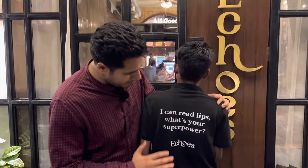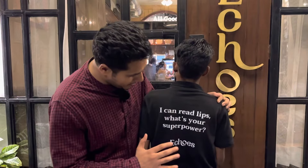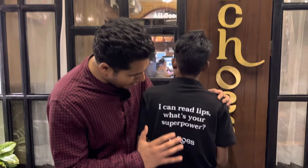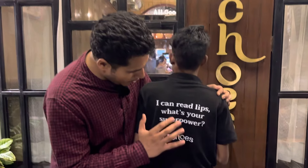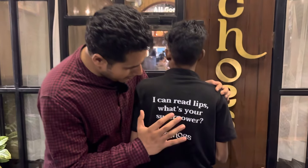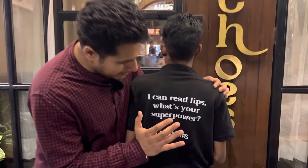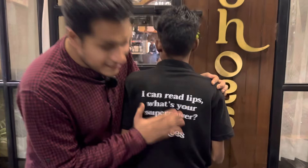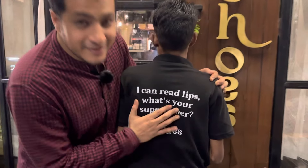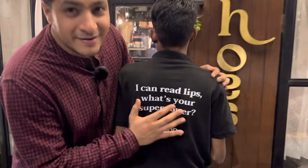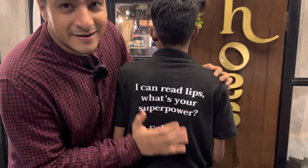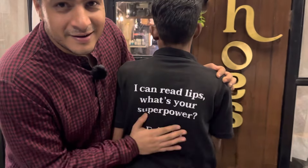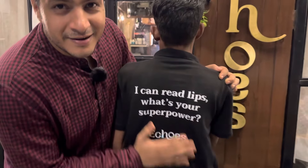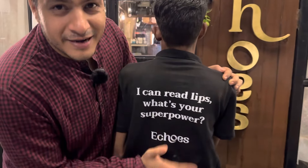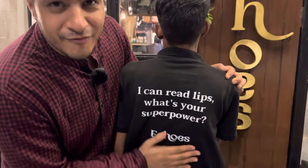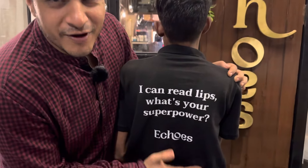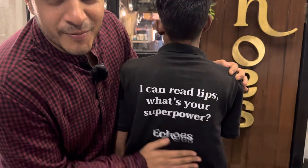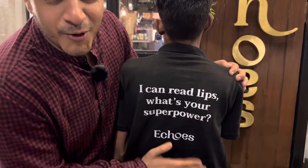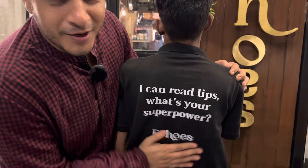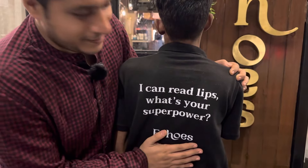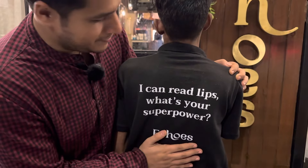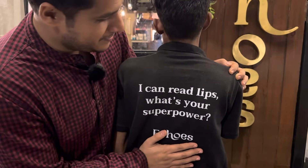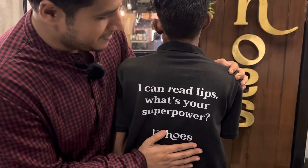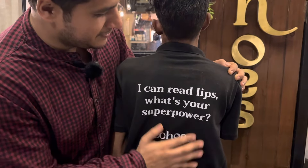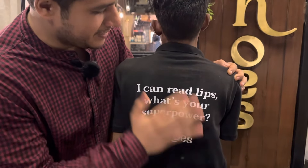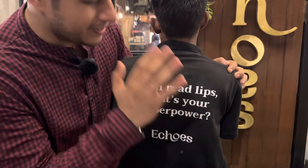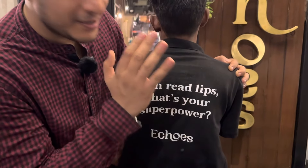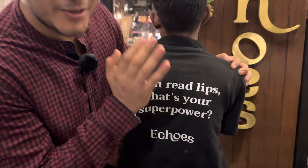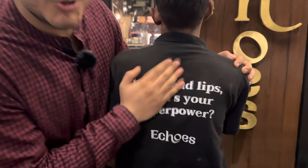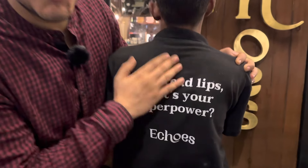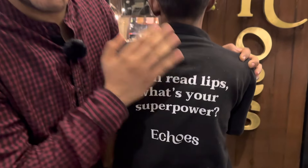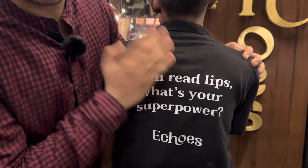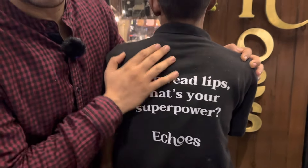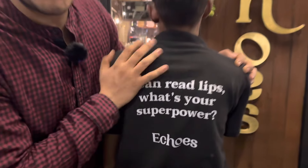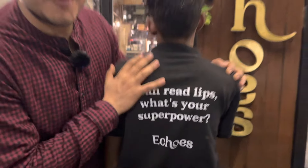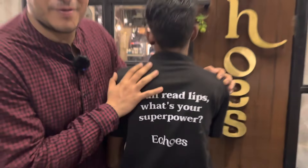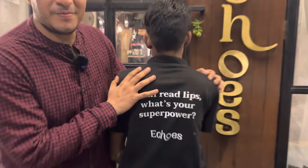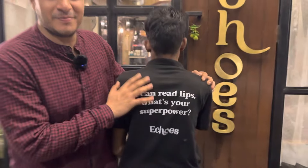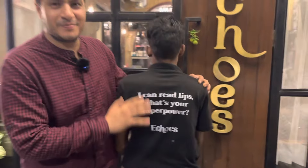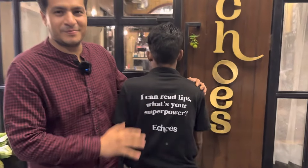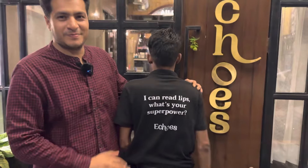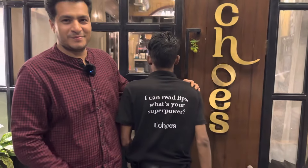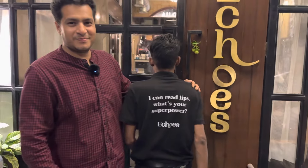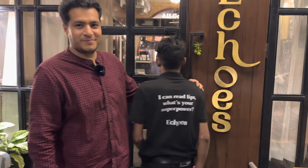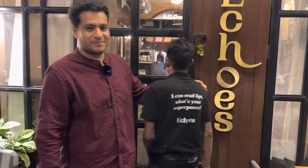They're not deaf and mute. They are super powerful.